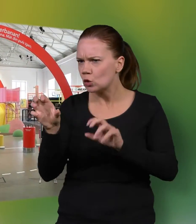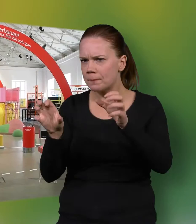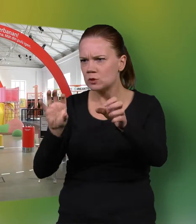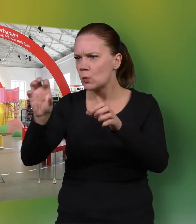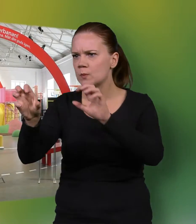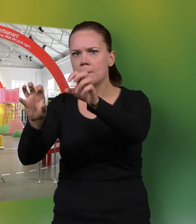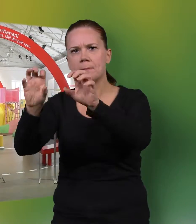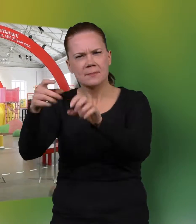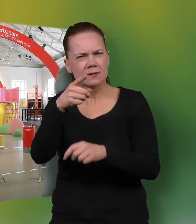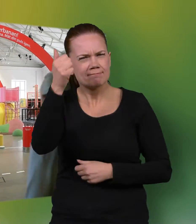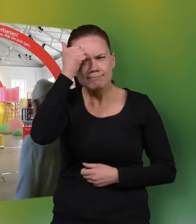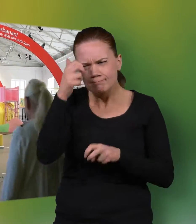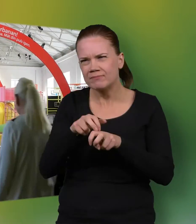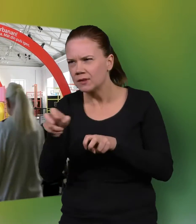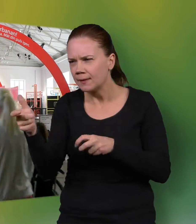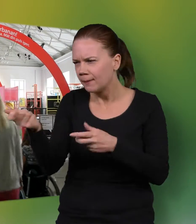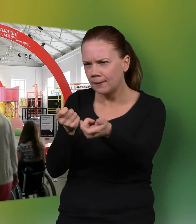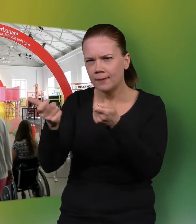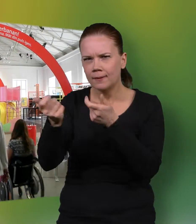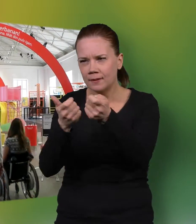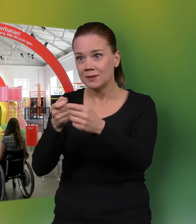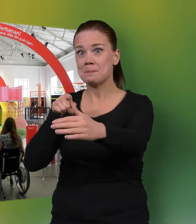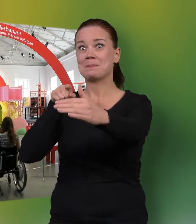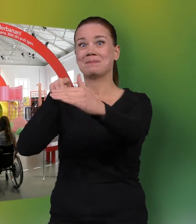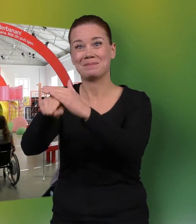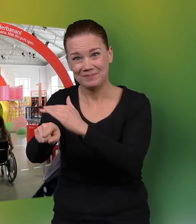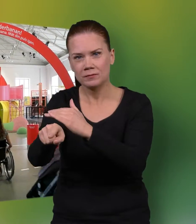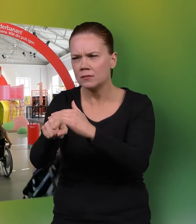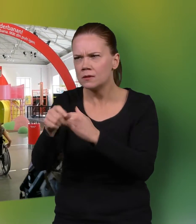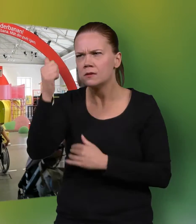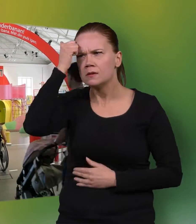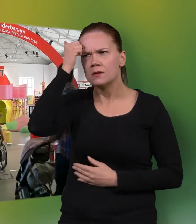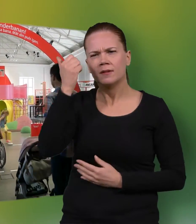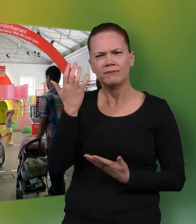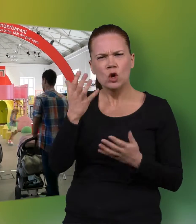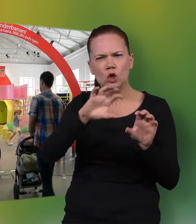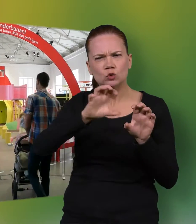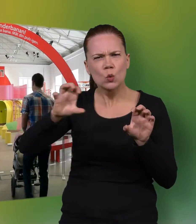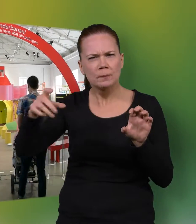ska försöka komma ihåg hela vägen. När du kommer till slutet kan du kolla hur många du fortfarande minns.